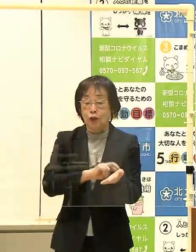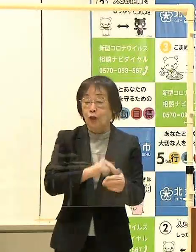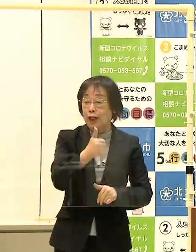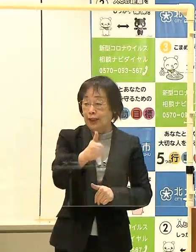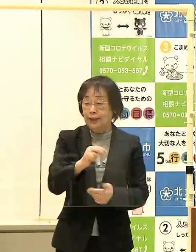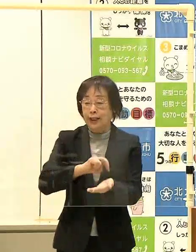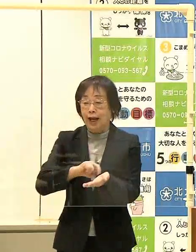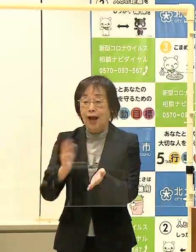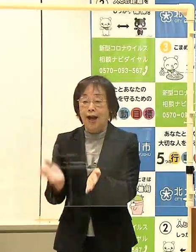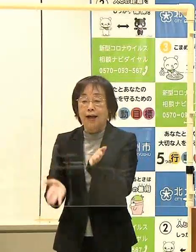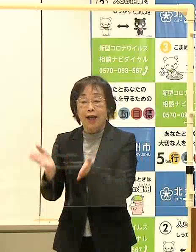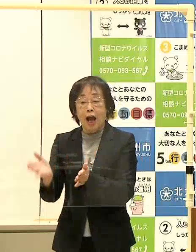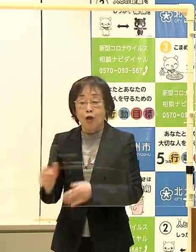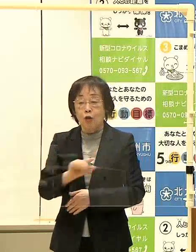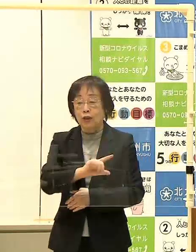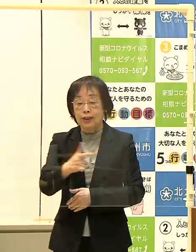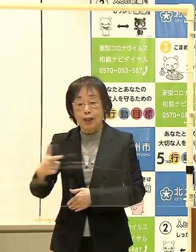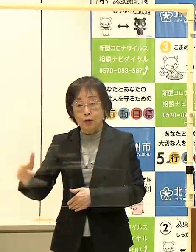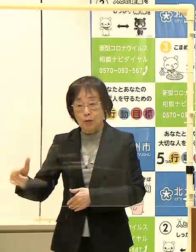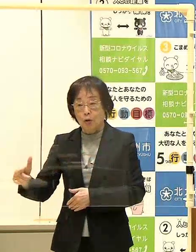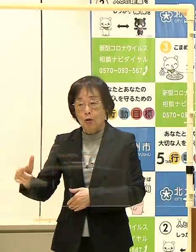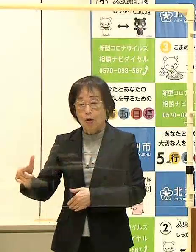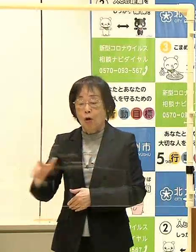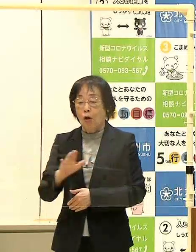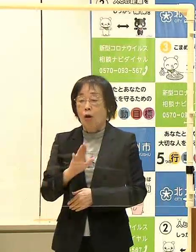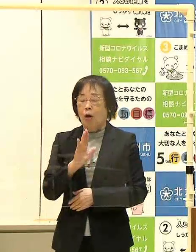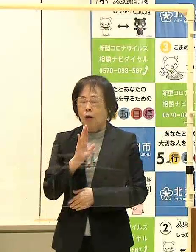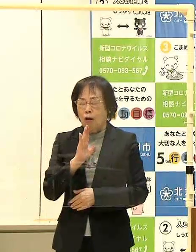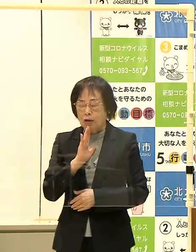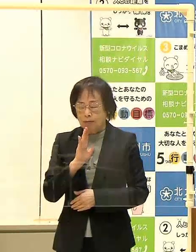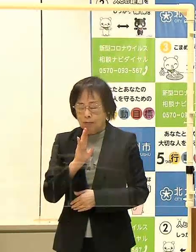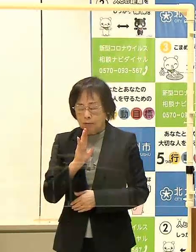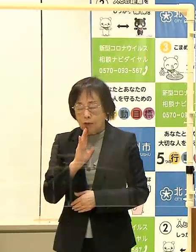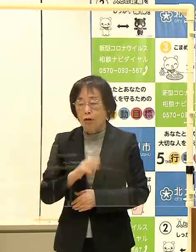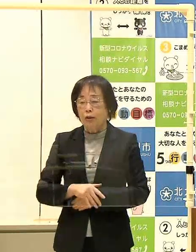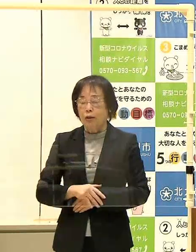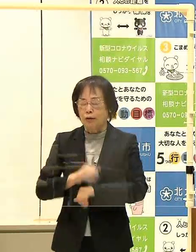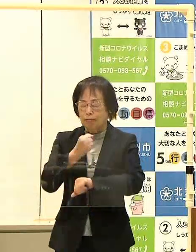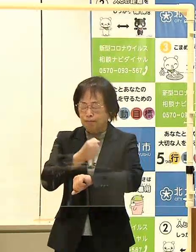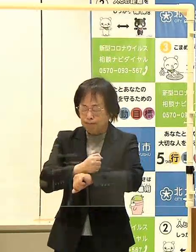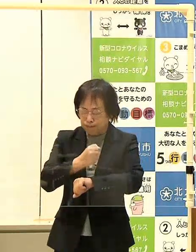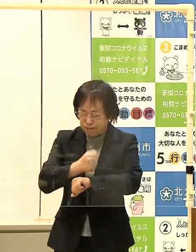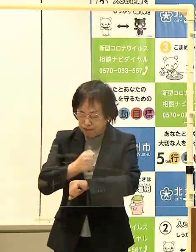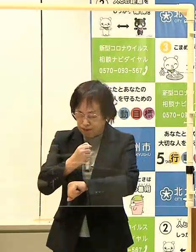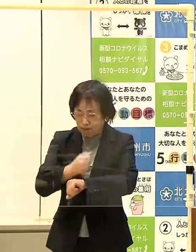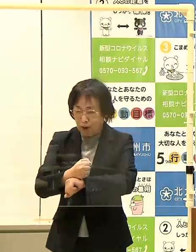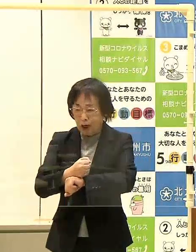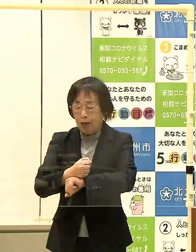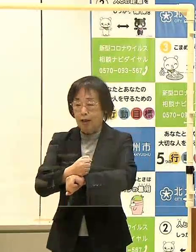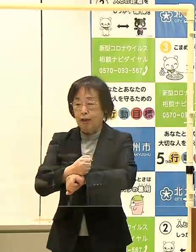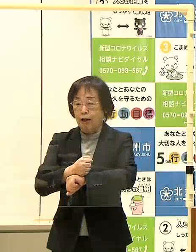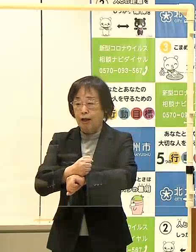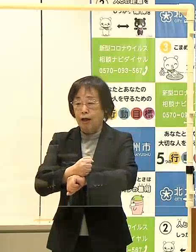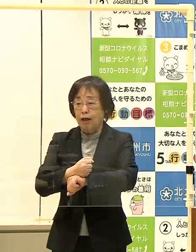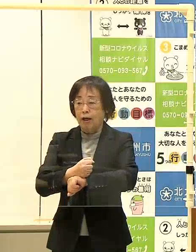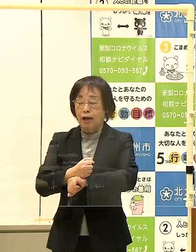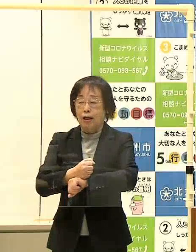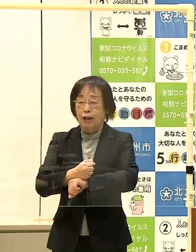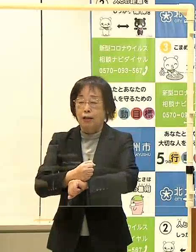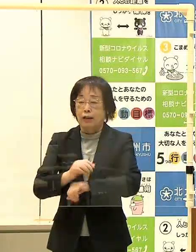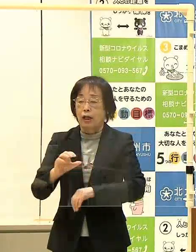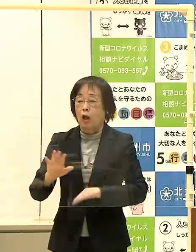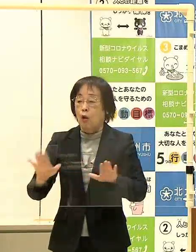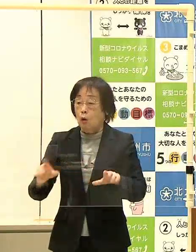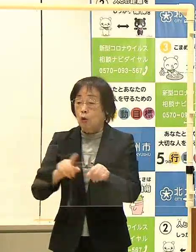現場で働く皆さんからはですねもう本当にギリギリ生きているという話はこの館今年になって繰り返し聴いており